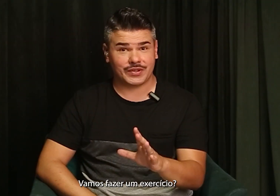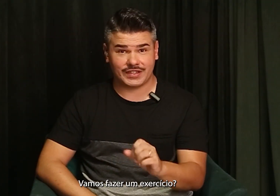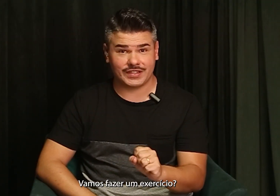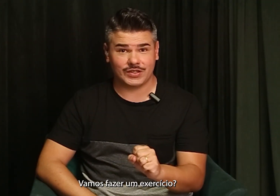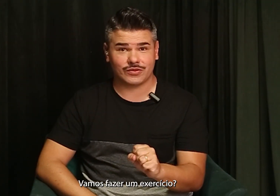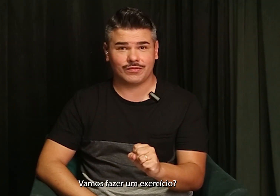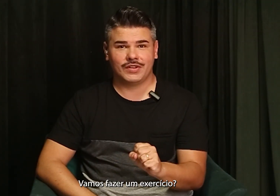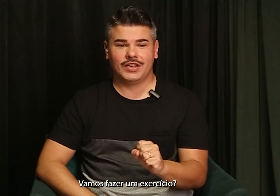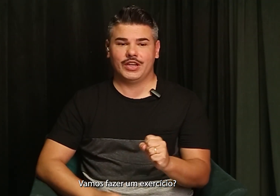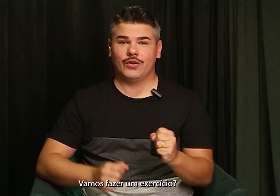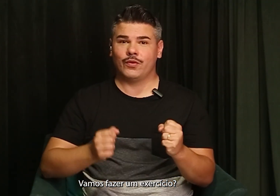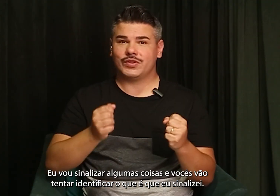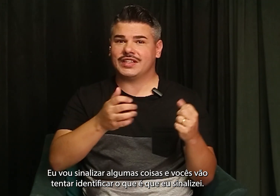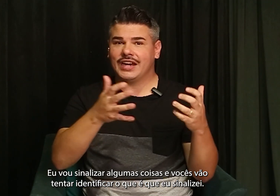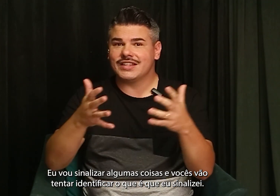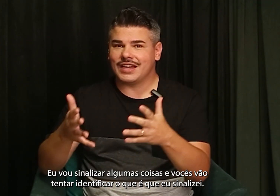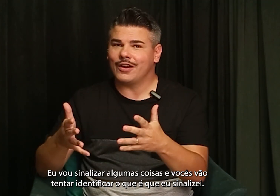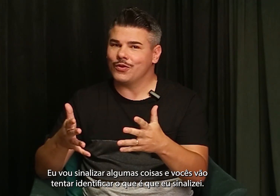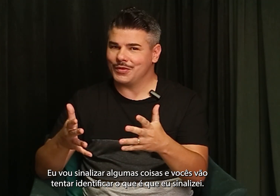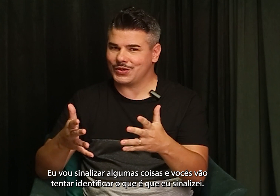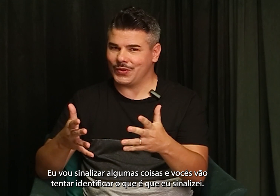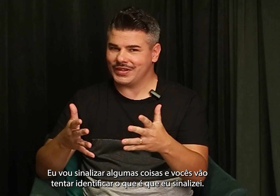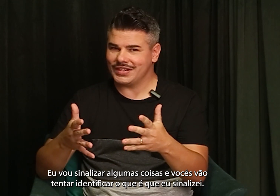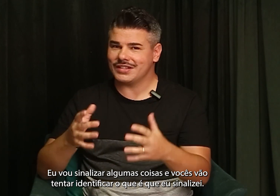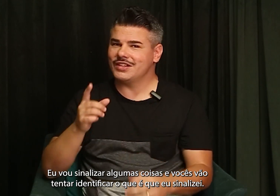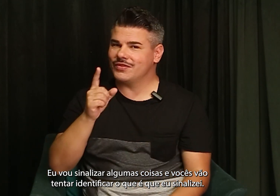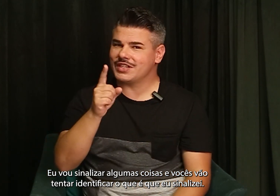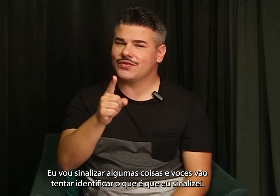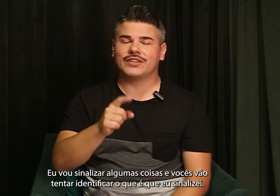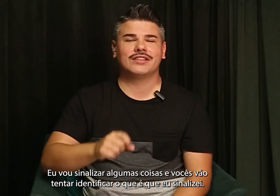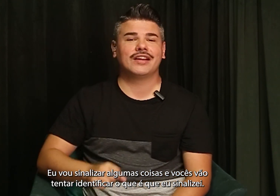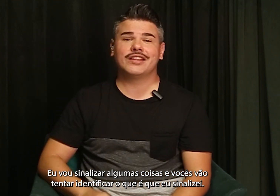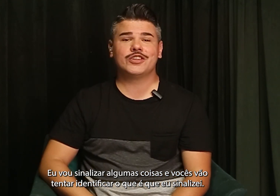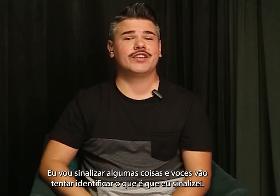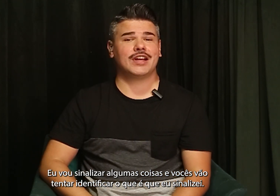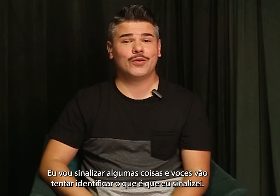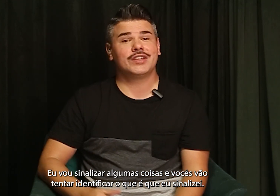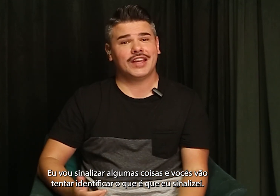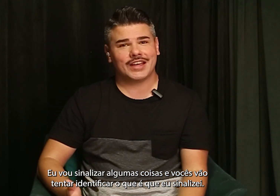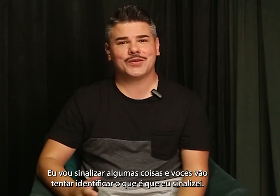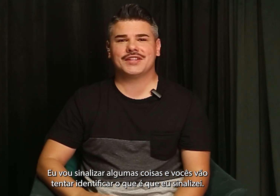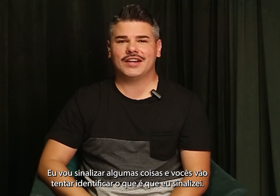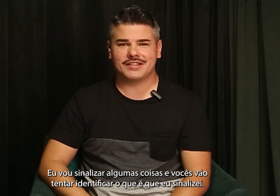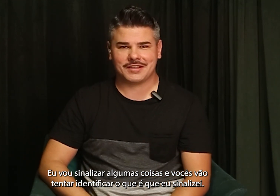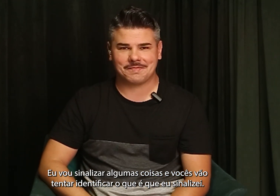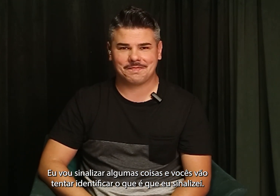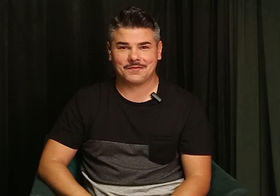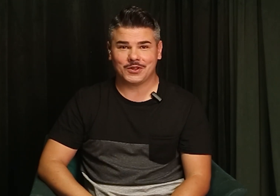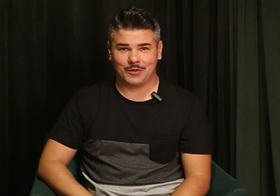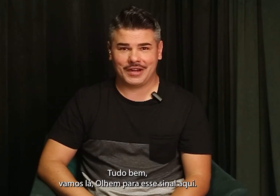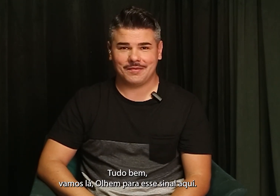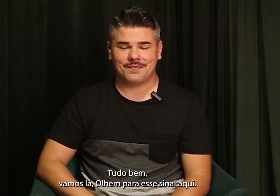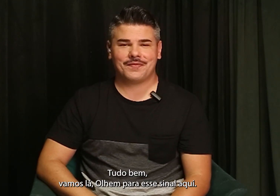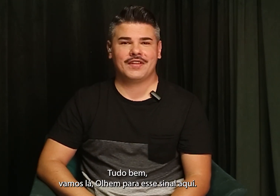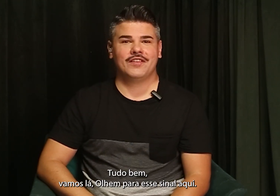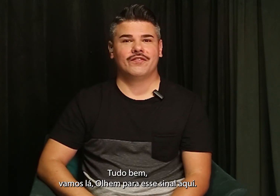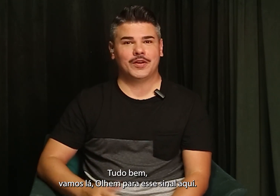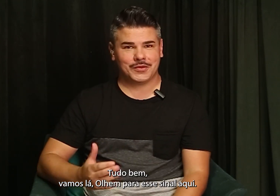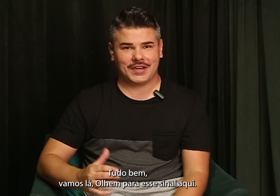fazer um exercício? Eu vou sinalizar algumas coisas e vocês vão tentar identificar o que é que eu sinalizei. Tudo bem? Vamos